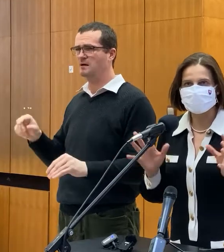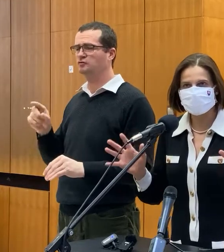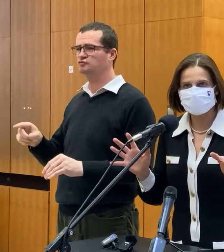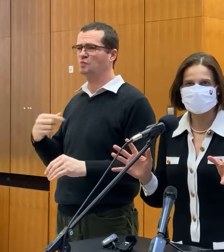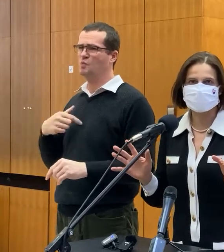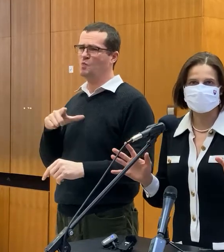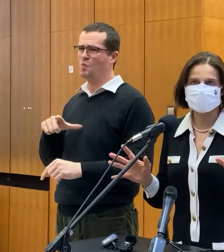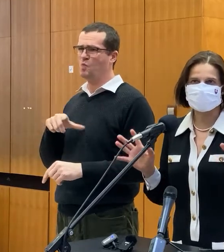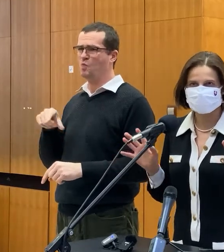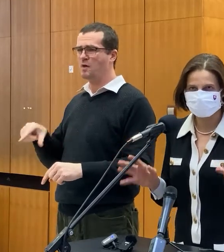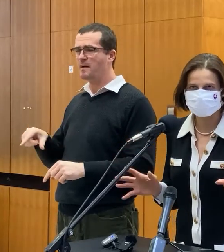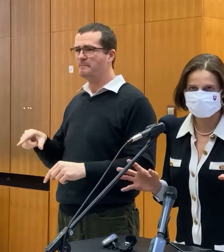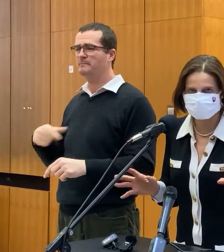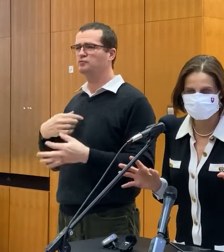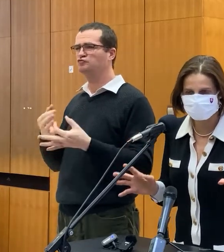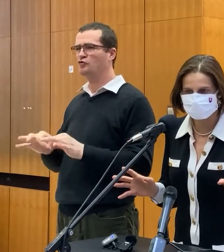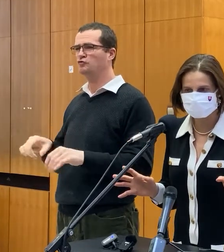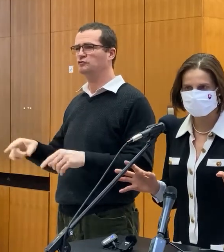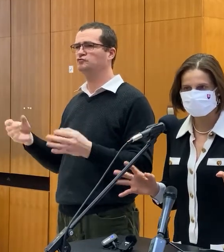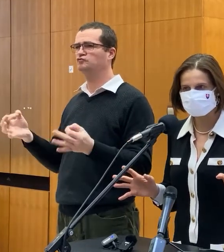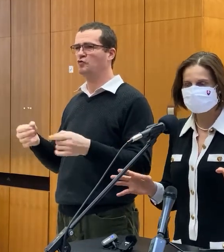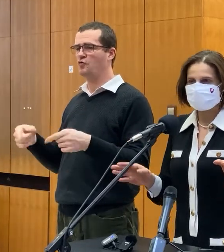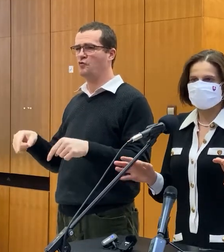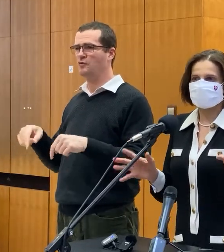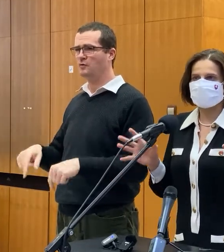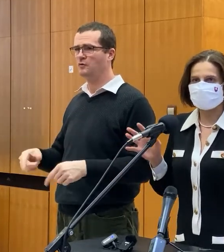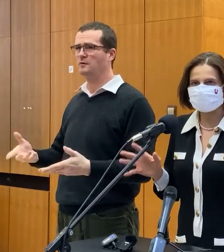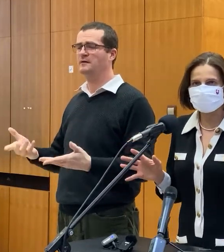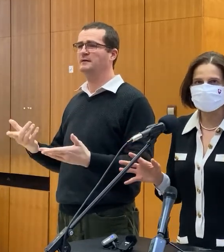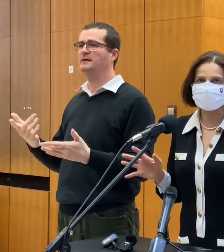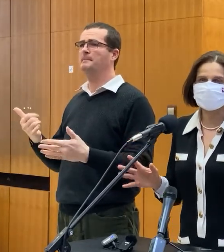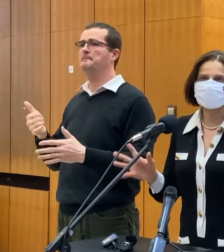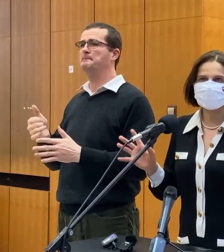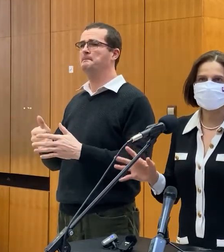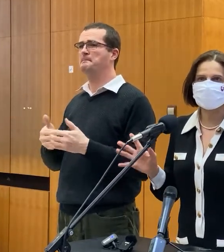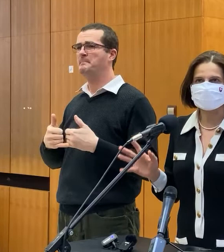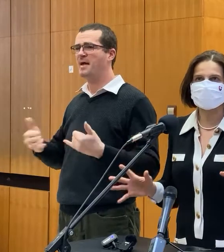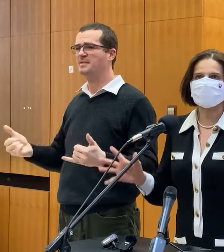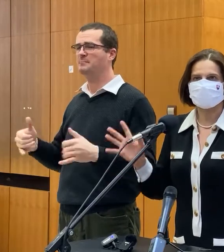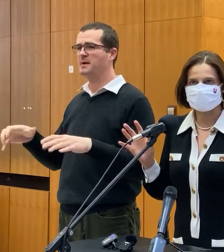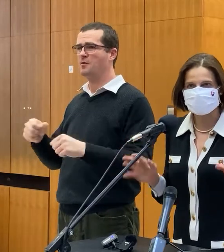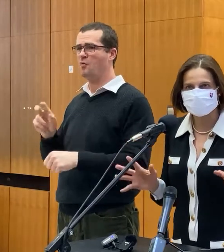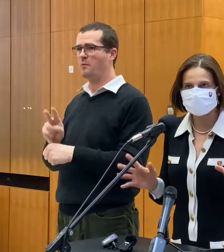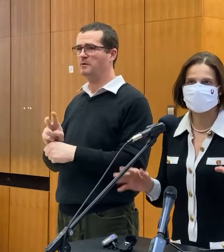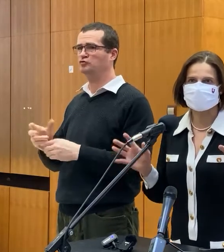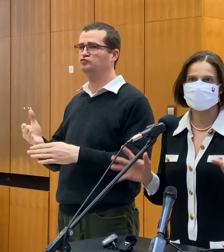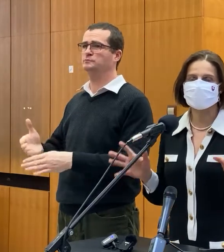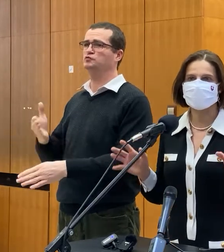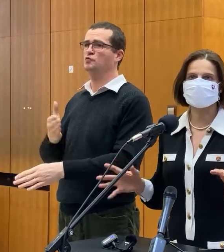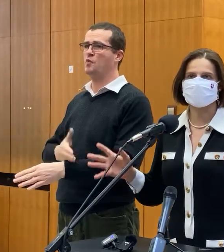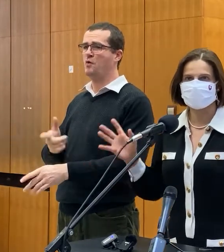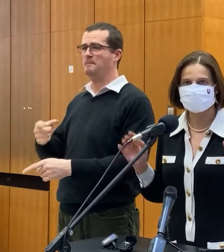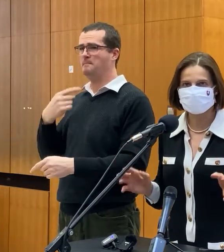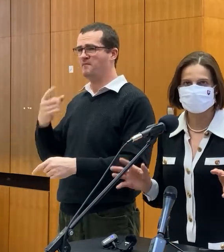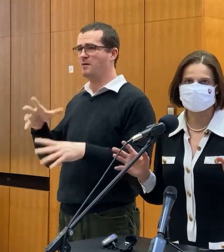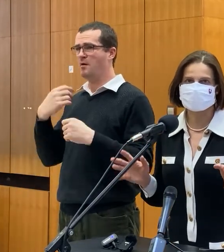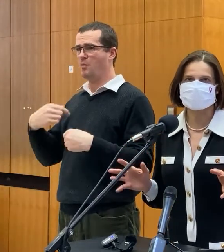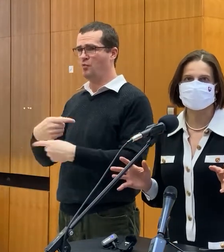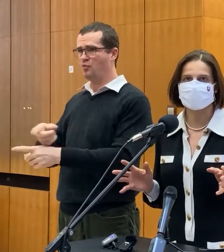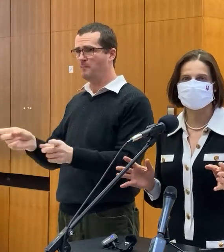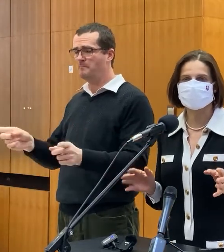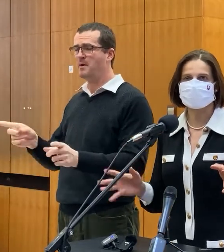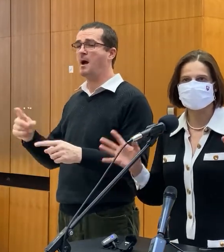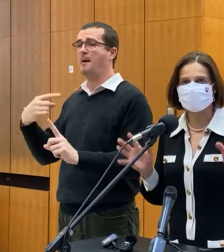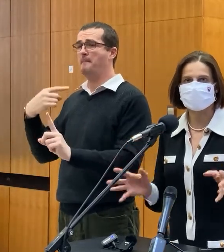ako je mi to ľúto, to, čo je podľa mňa tu zložité, čo sa bohužiaľ deje, je, že v čase pandémie potrebujete prijať opatrenia čo najskôr ich povedať ľuďom a